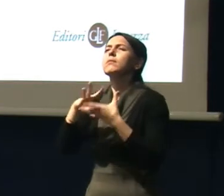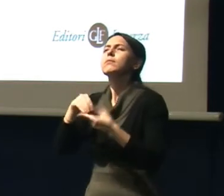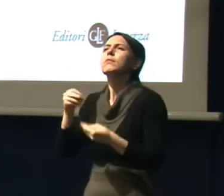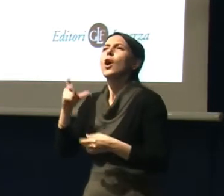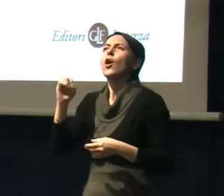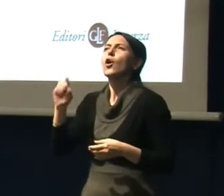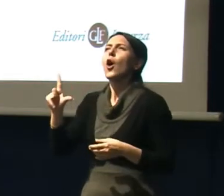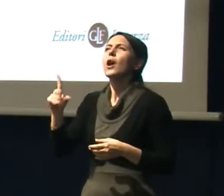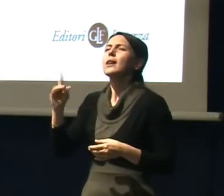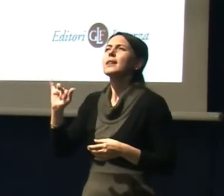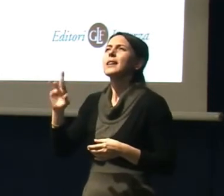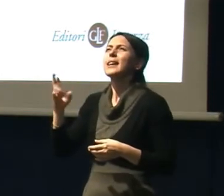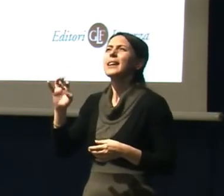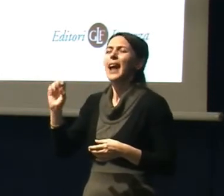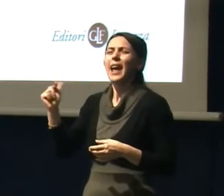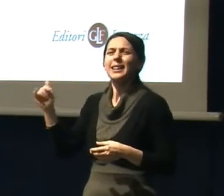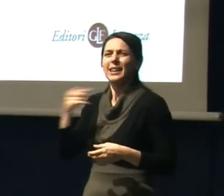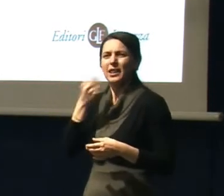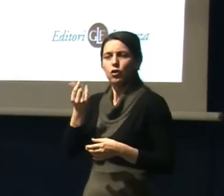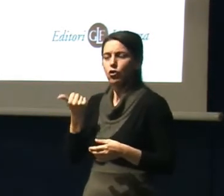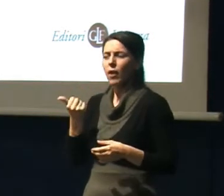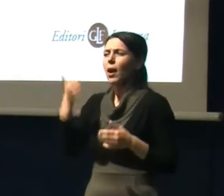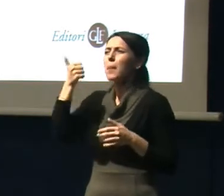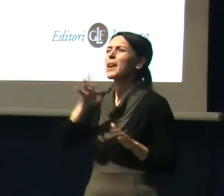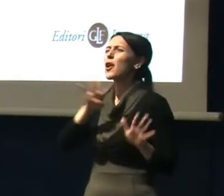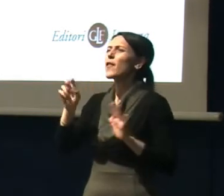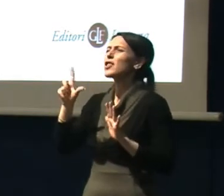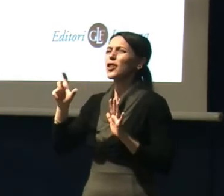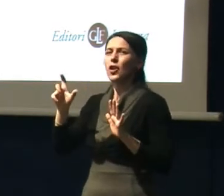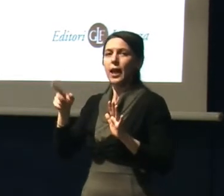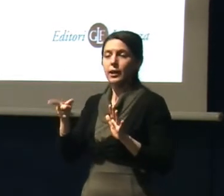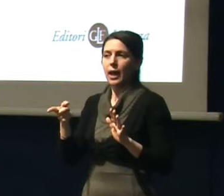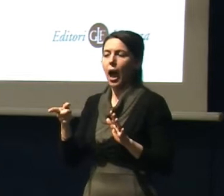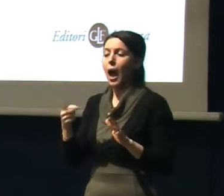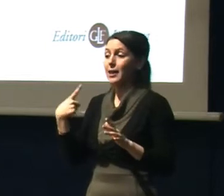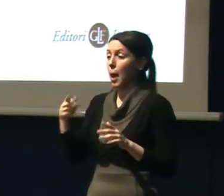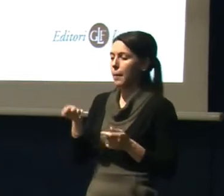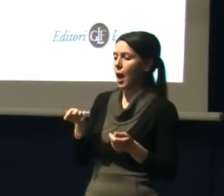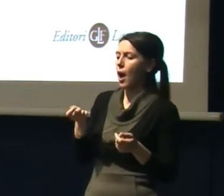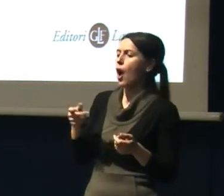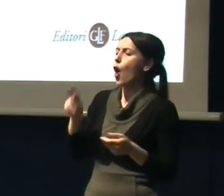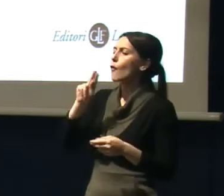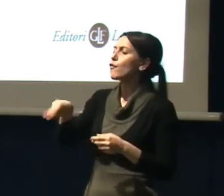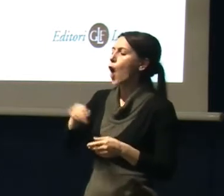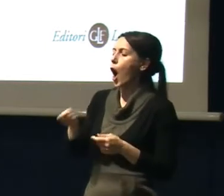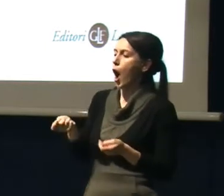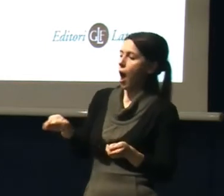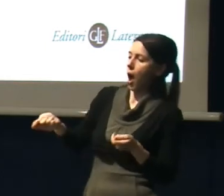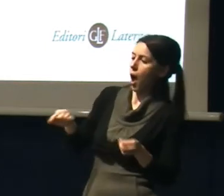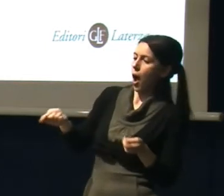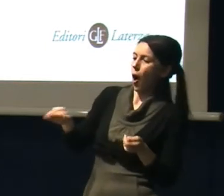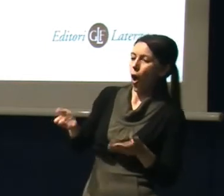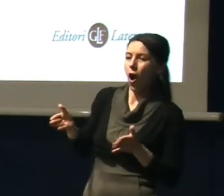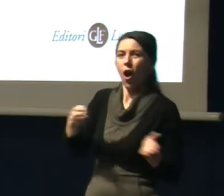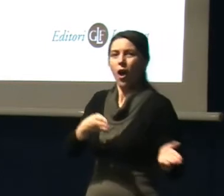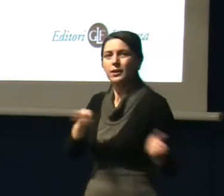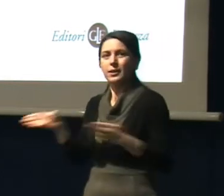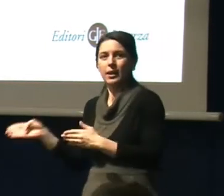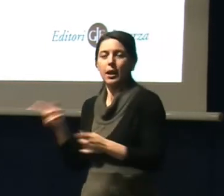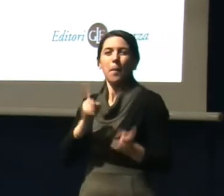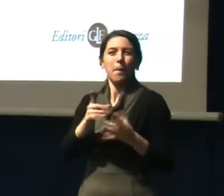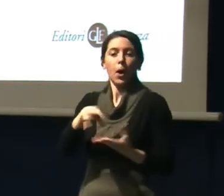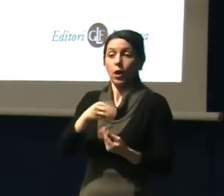negli anni 60 si riteneva essere in grado e ritenute sungard di sposare milioni di voti a favore di questo o quel partito ecco oggi la coldiretti